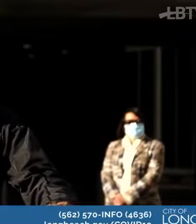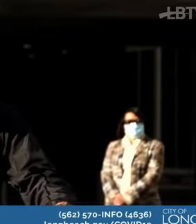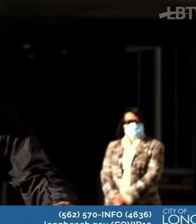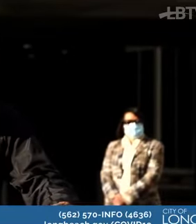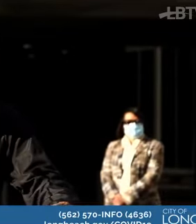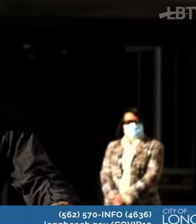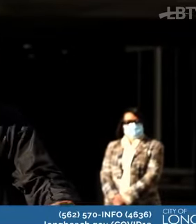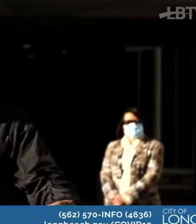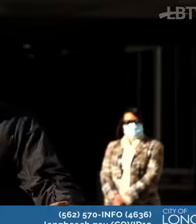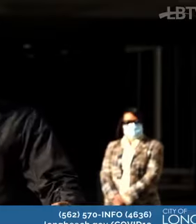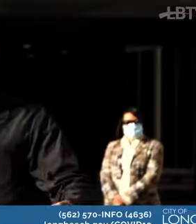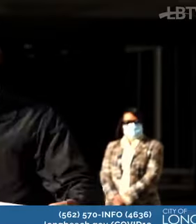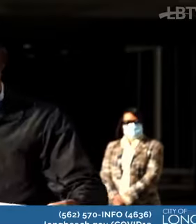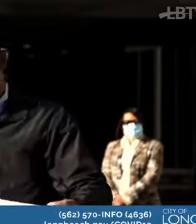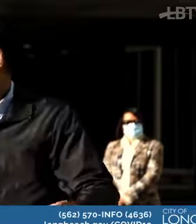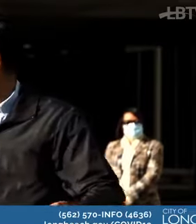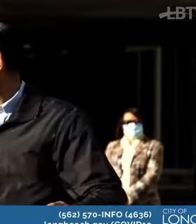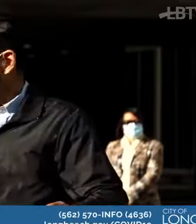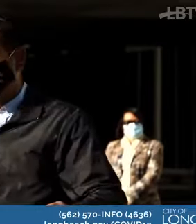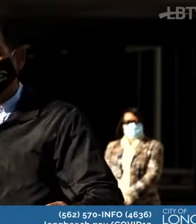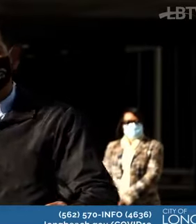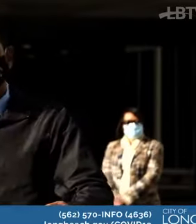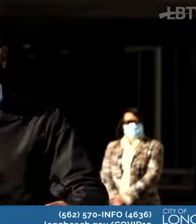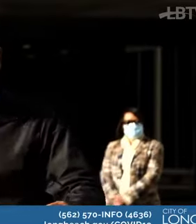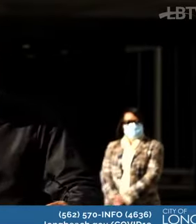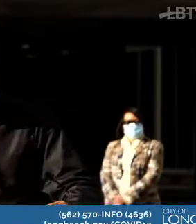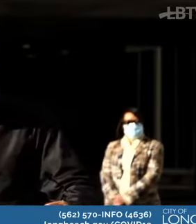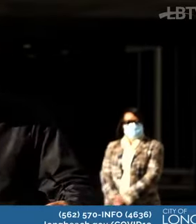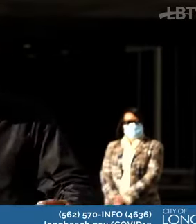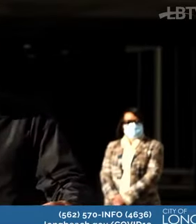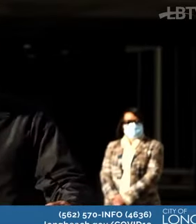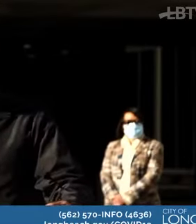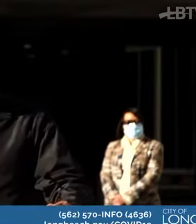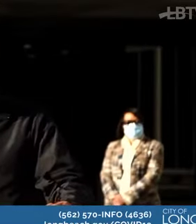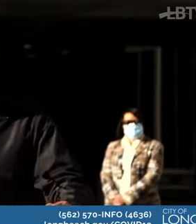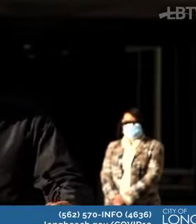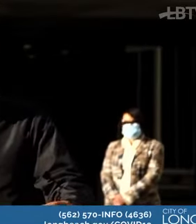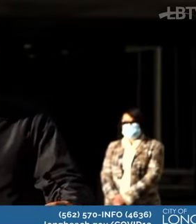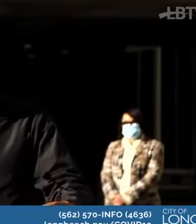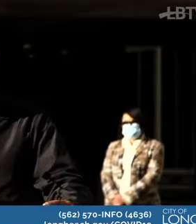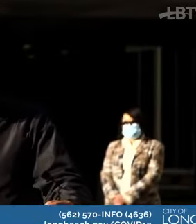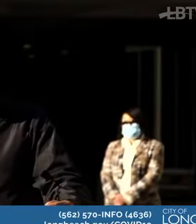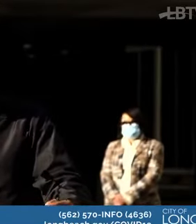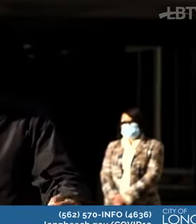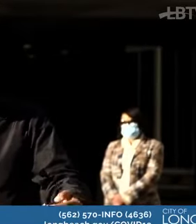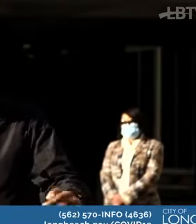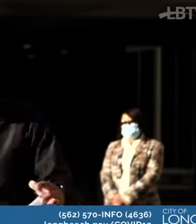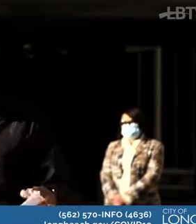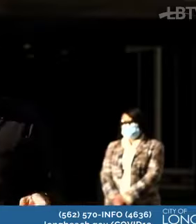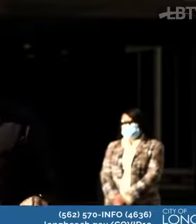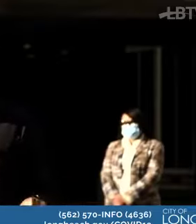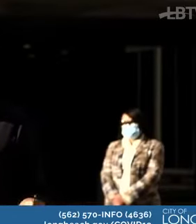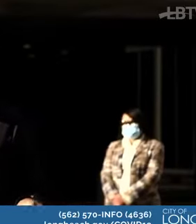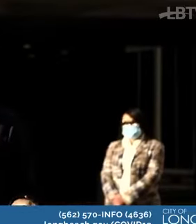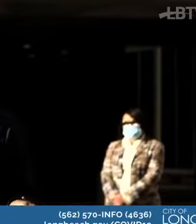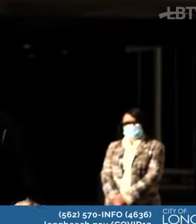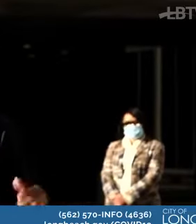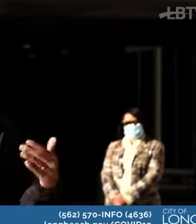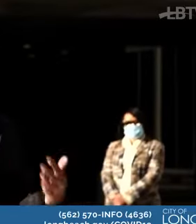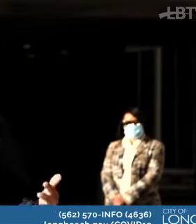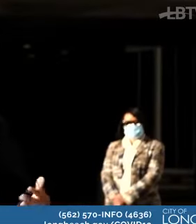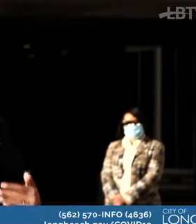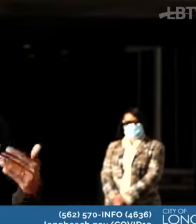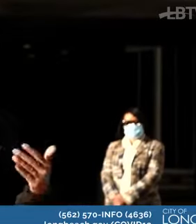comunidad latina, tienen que entender que estas vacunas son seguras. Es importante que cuando es tiempo para que puedas tomar esta vacuna,